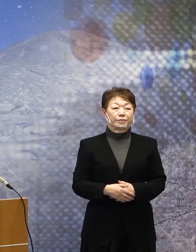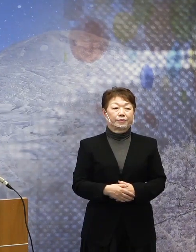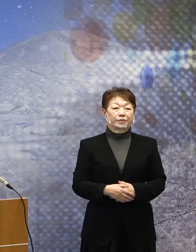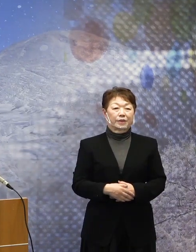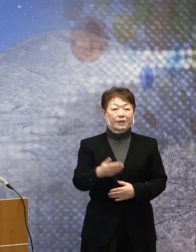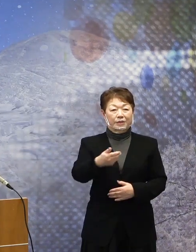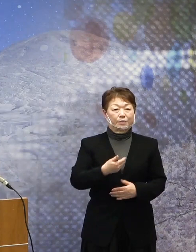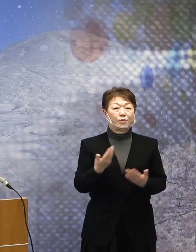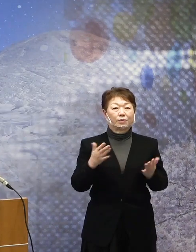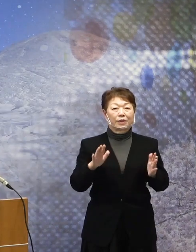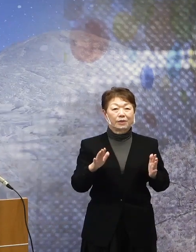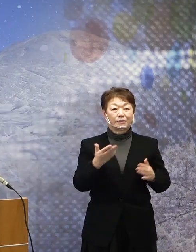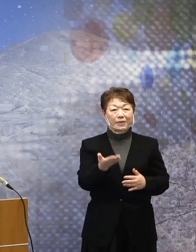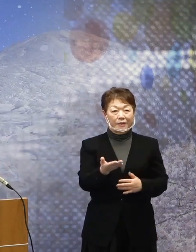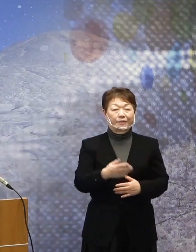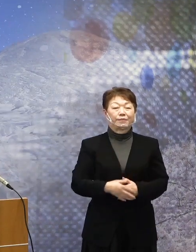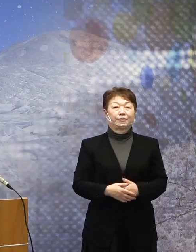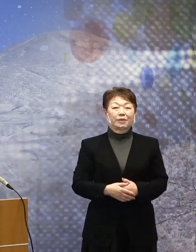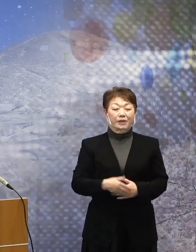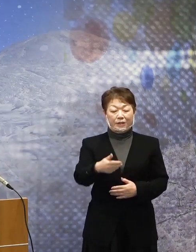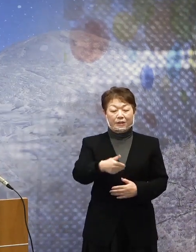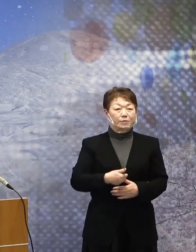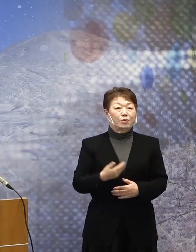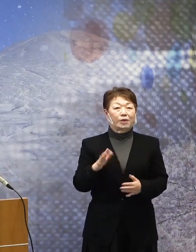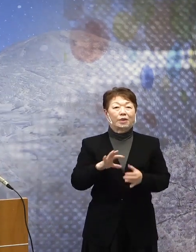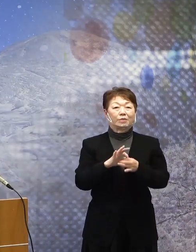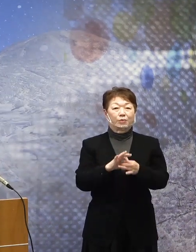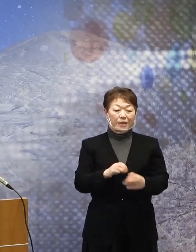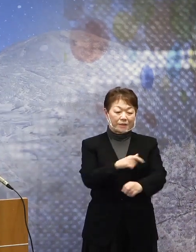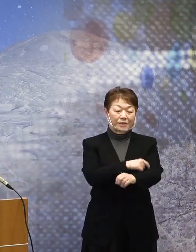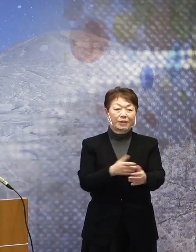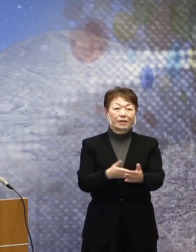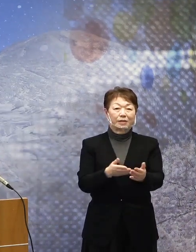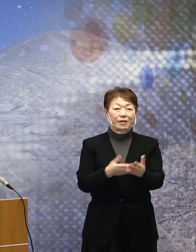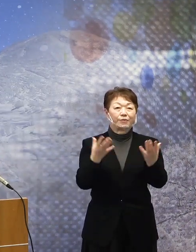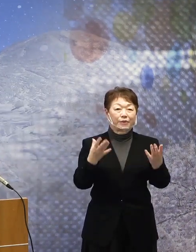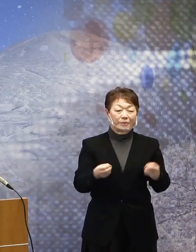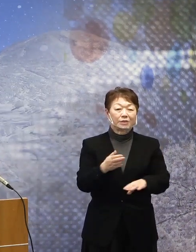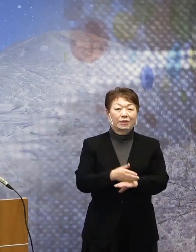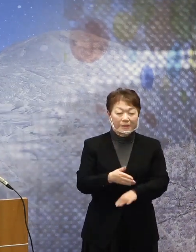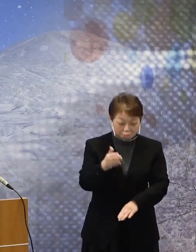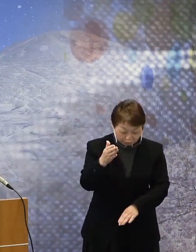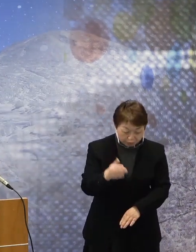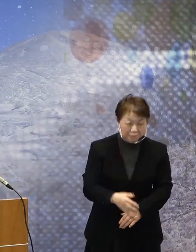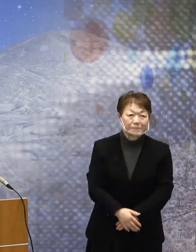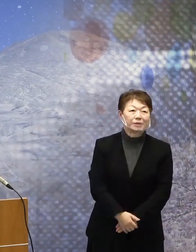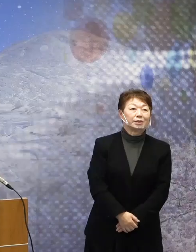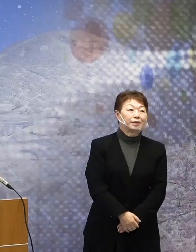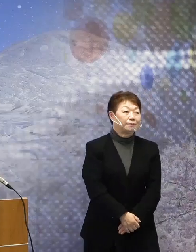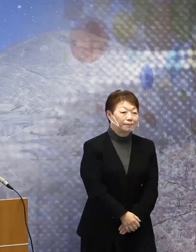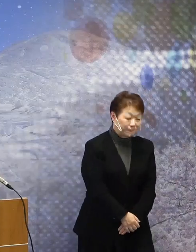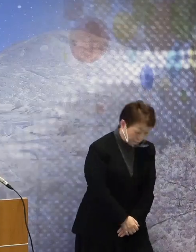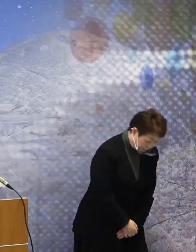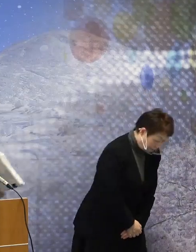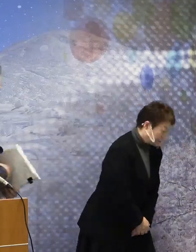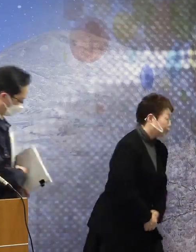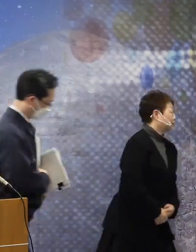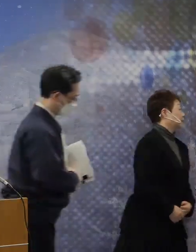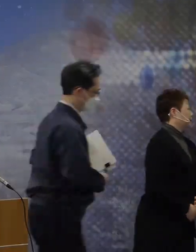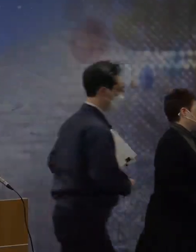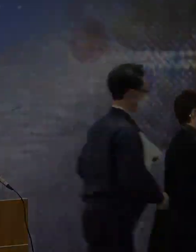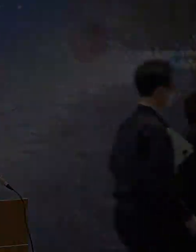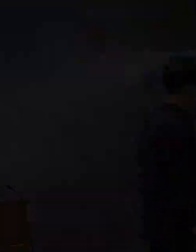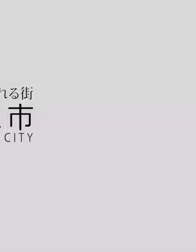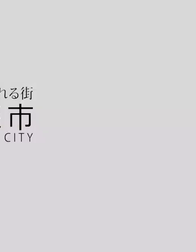よろしいでしょうか。それでは内容ですので、これで記者会見を終了いたします。ありがとうございました。 ありがとうございました。